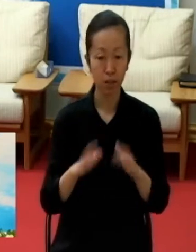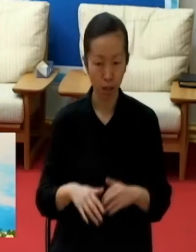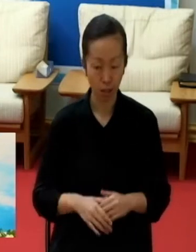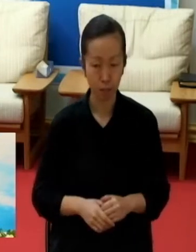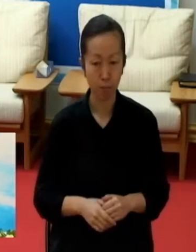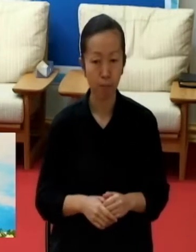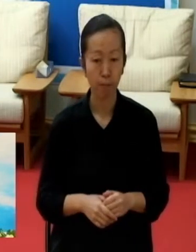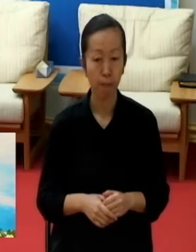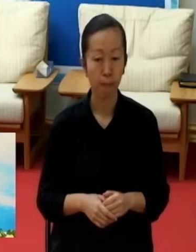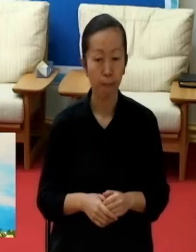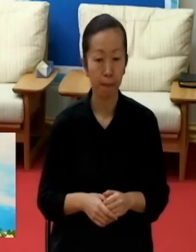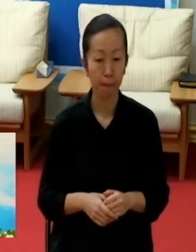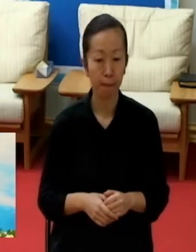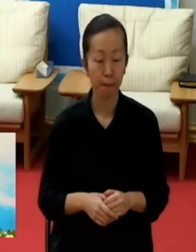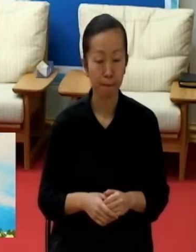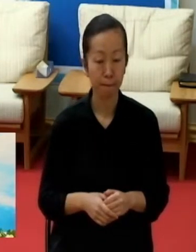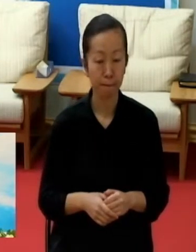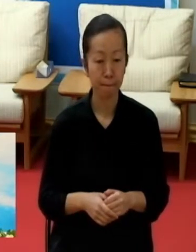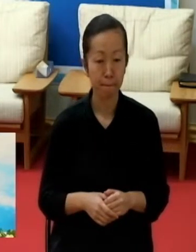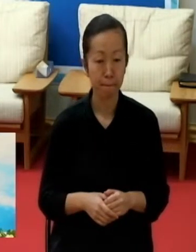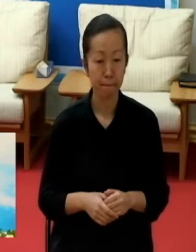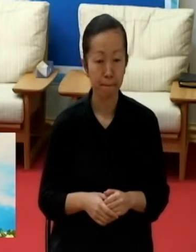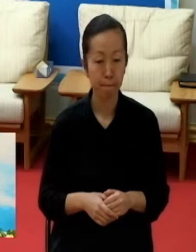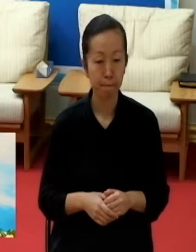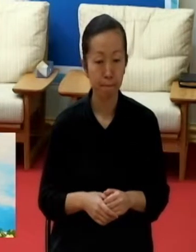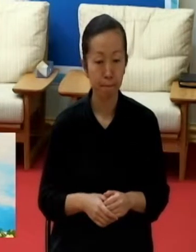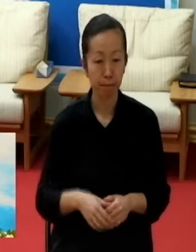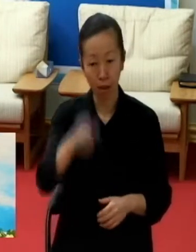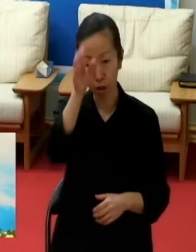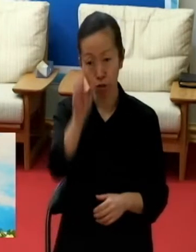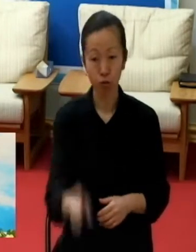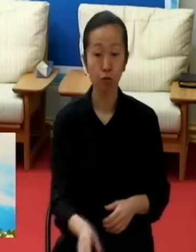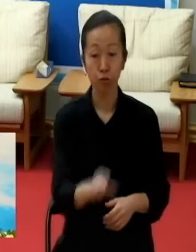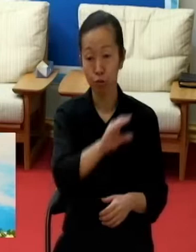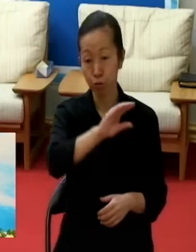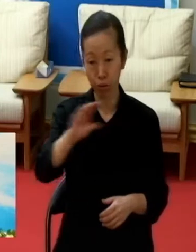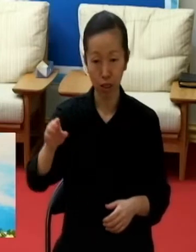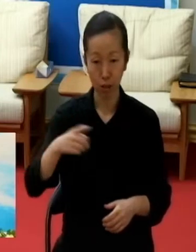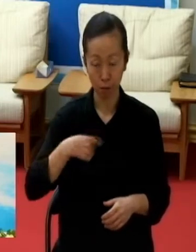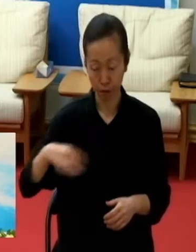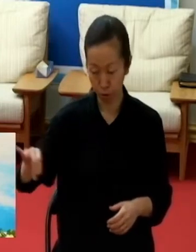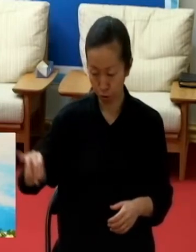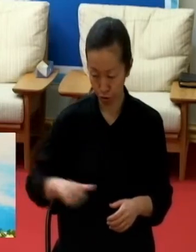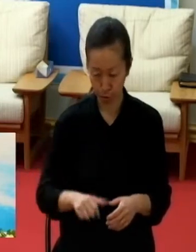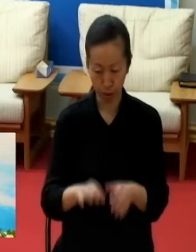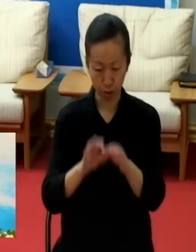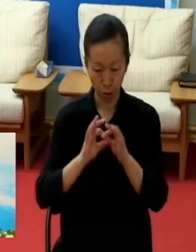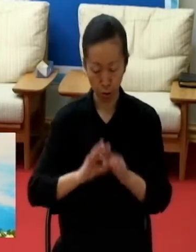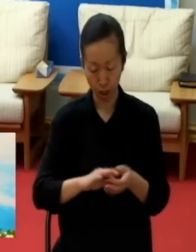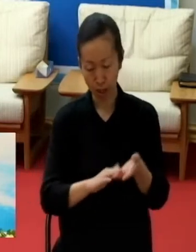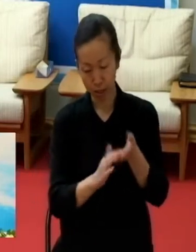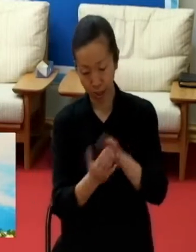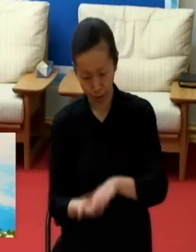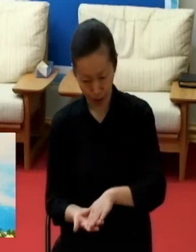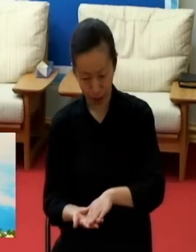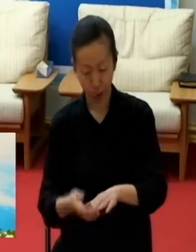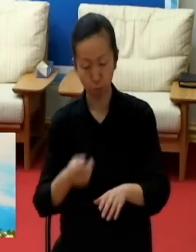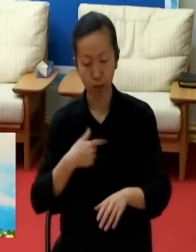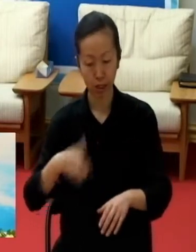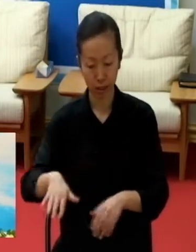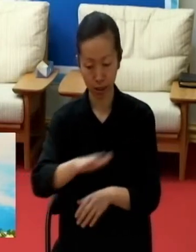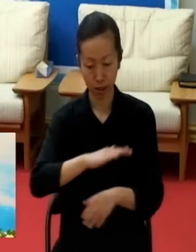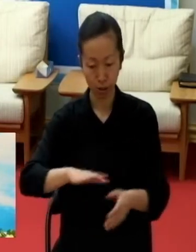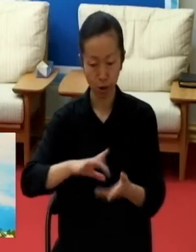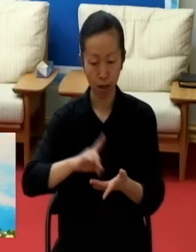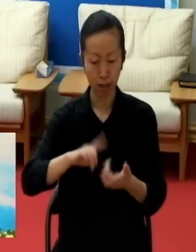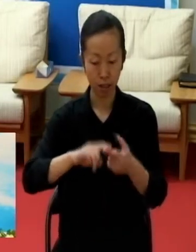때문에 돌아가시고 우리의 가지고 있는 영적 문제를 해결하신 것입니다. 十字架で私の罪によって亡くなり、そして私たちの霊的な問題を